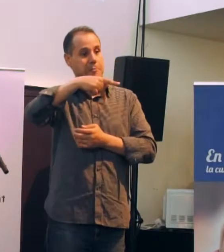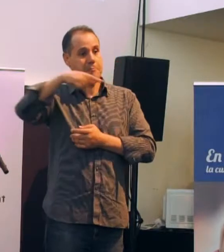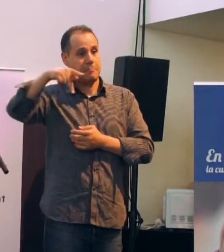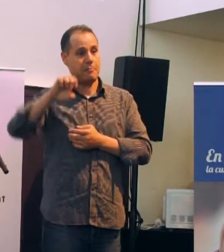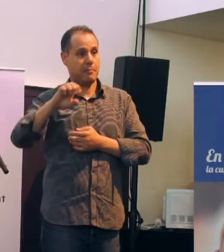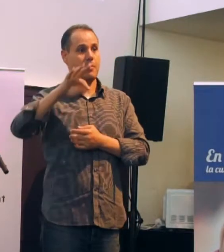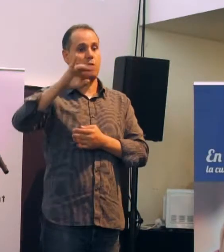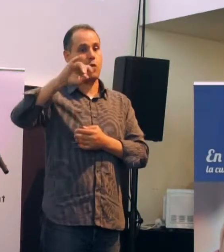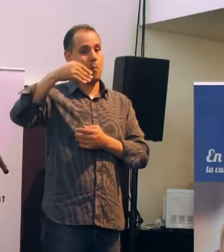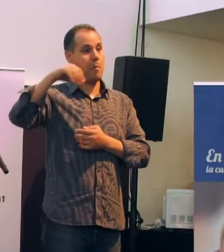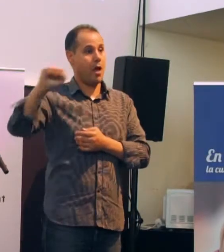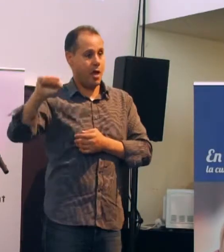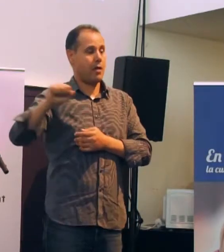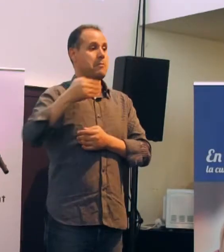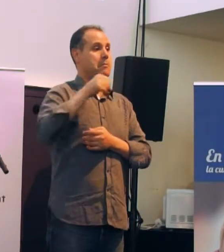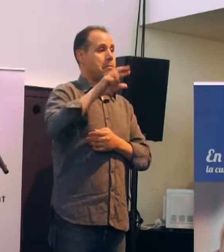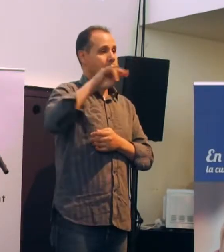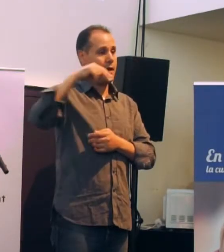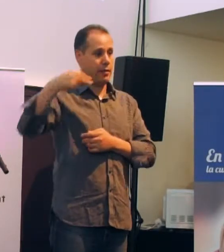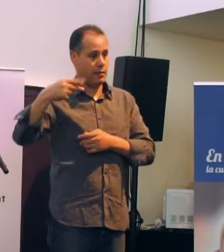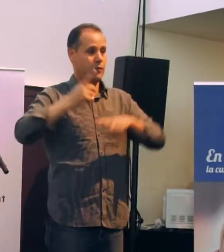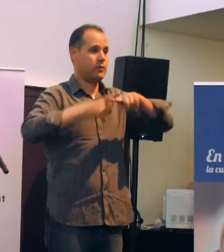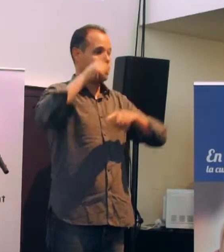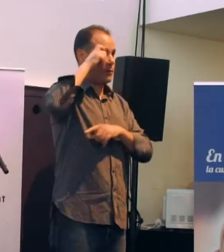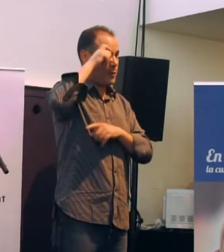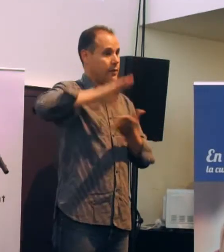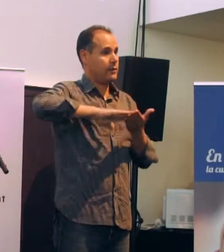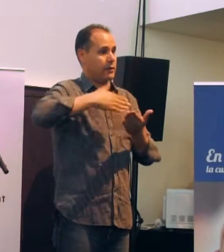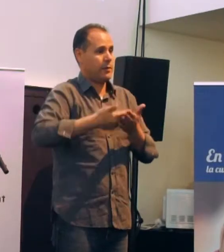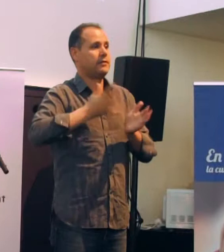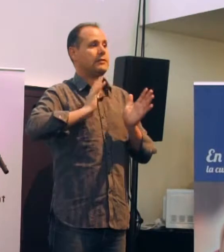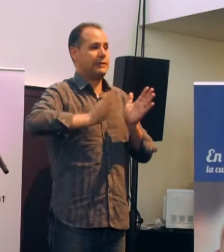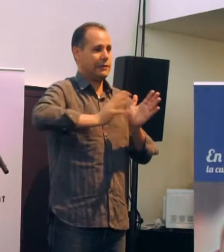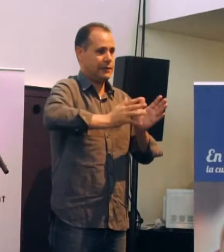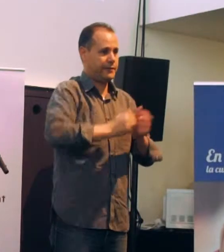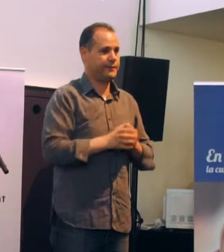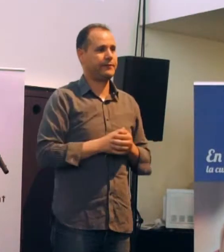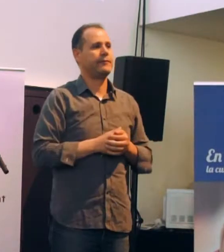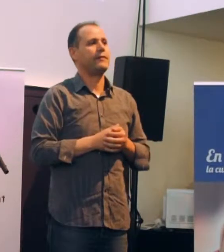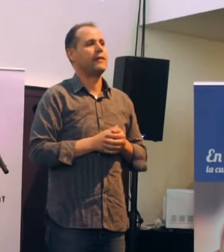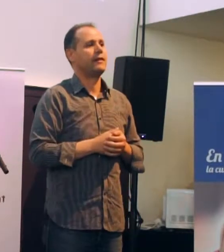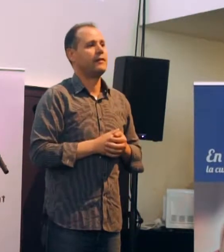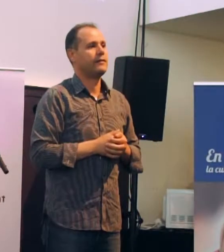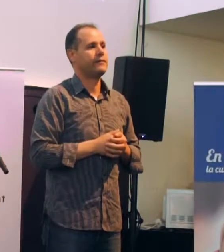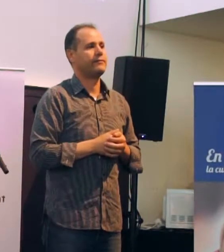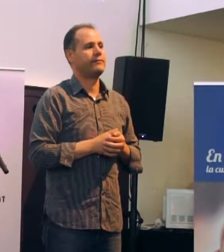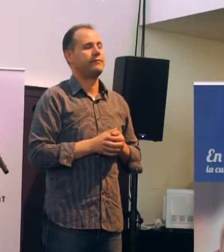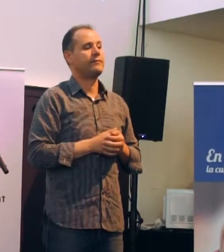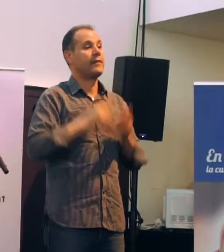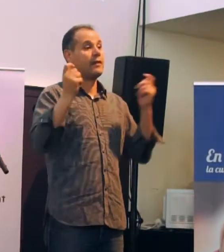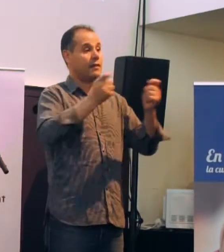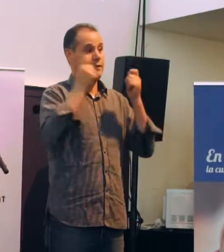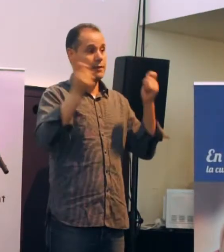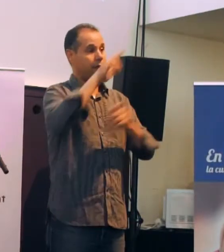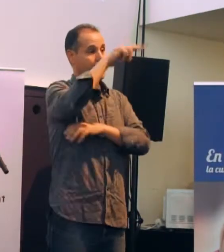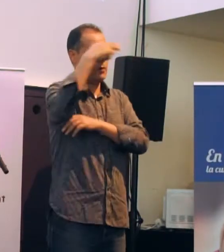Marine Maliard et Mohamed Jabbar, ici présents, qui interprètent nos discours ce soir. Le Festival